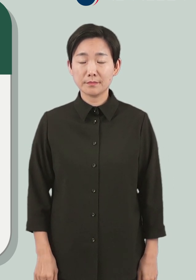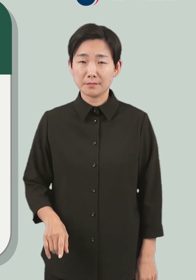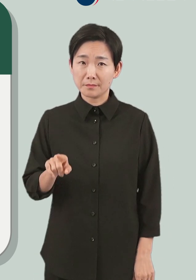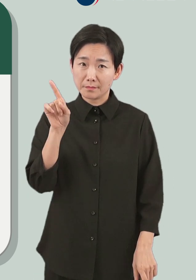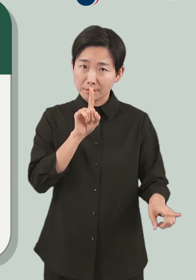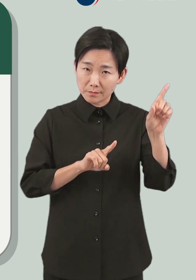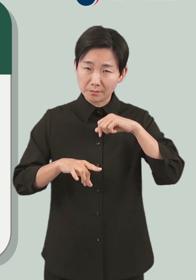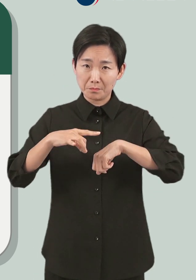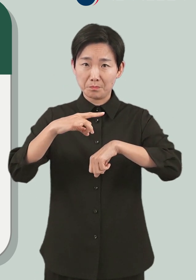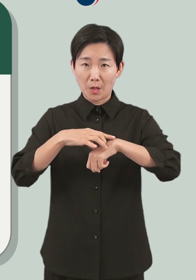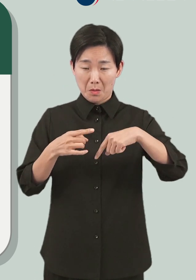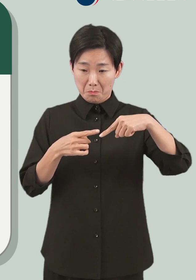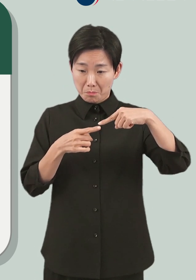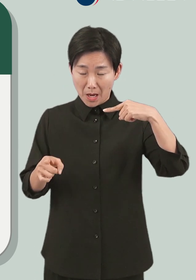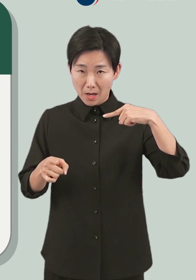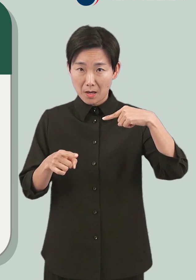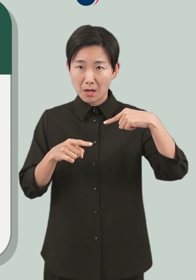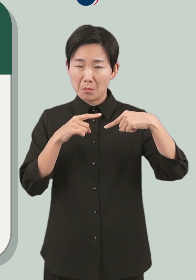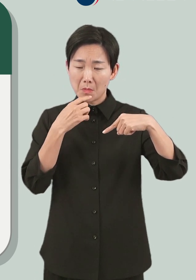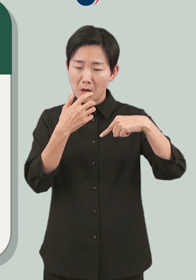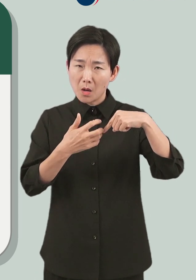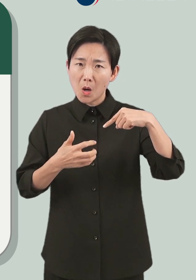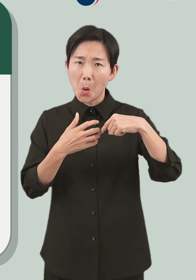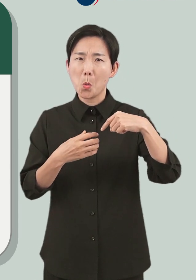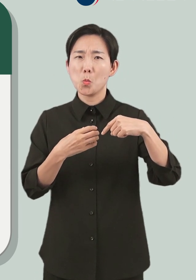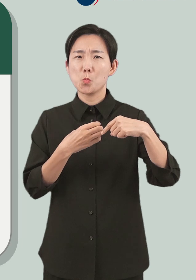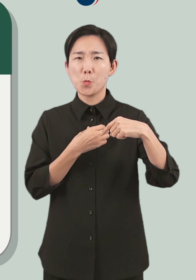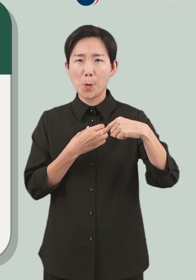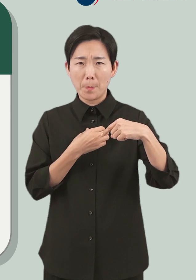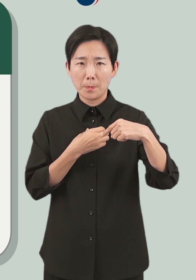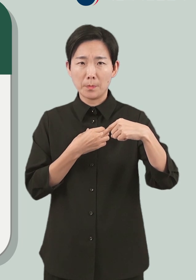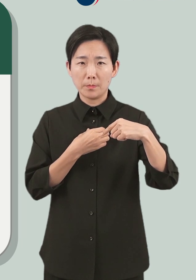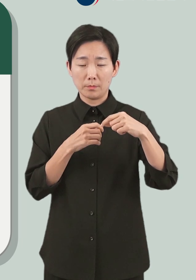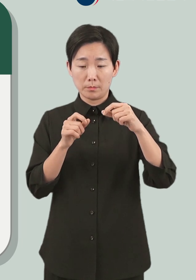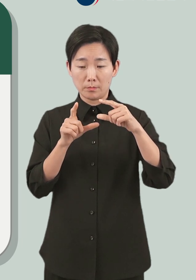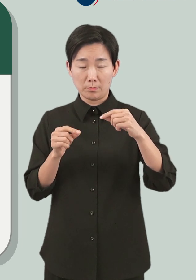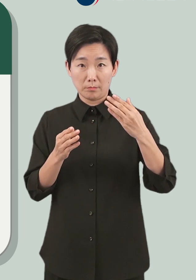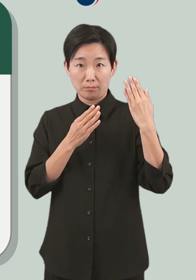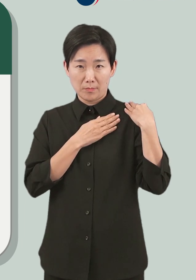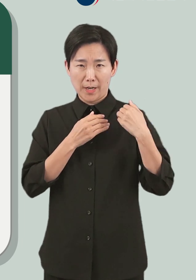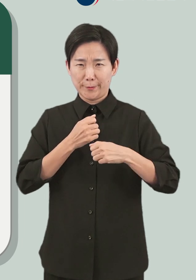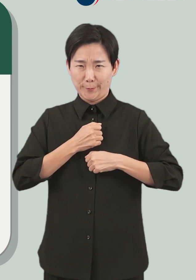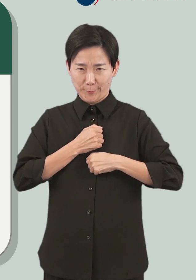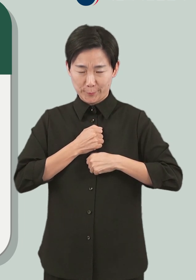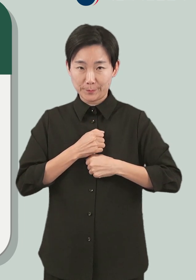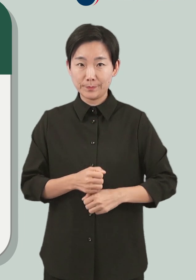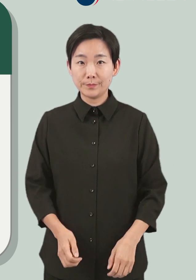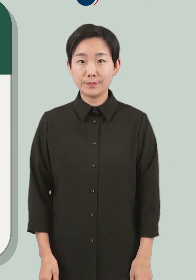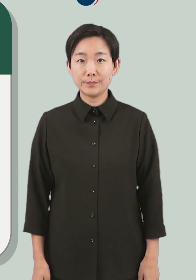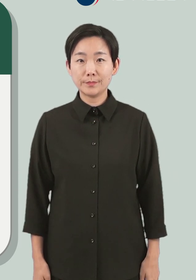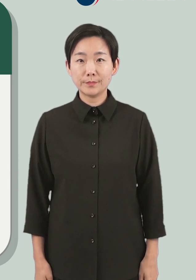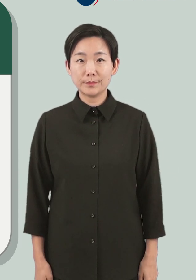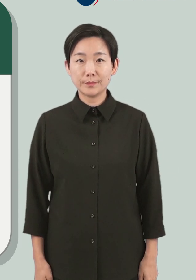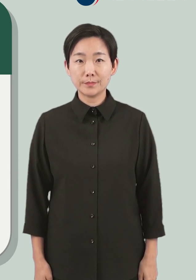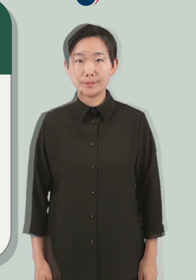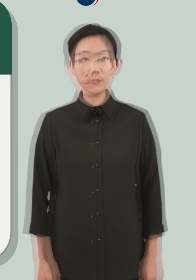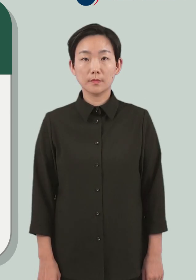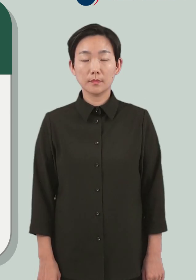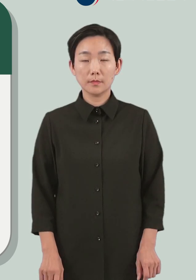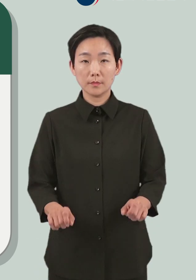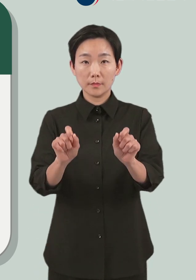수 없습니다. 부상 또는 골절 이후와 같이 내부적으로 출혈의 경향이 있는 경우 주의하여 사용하시길